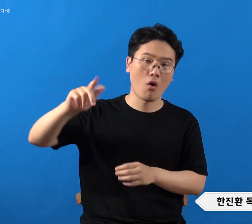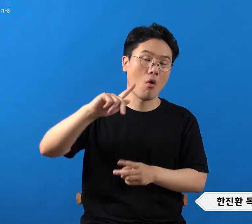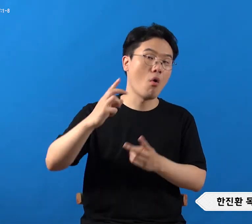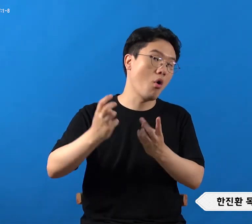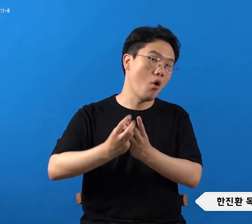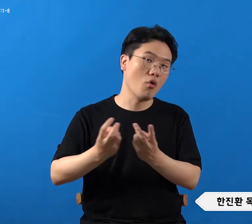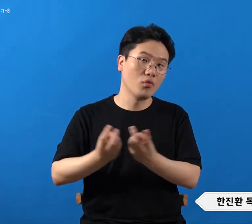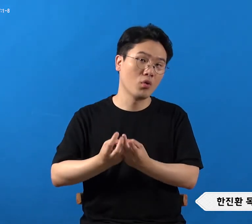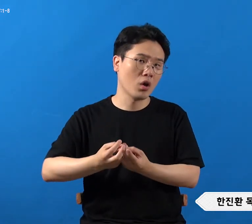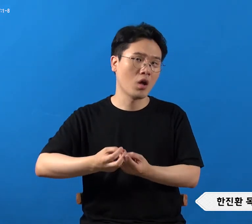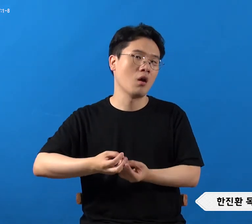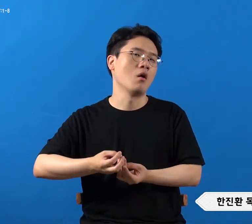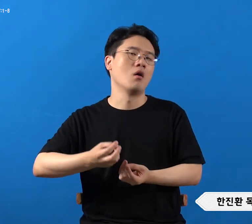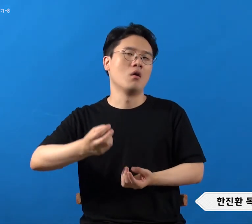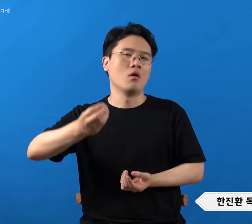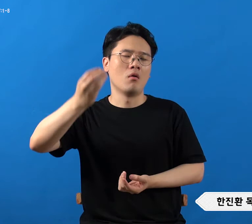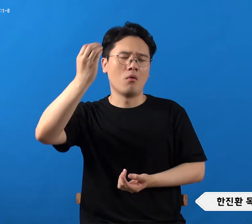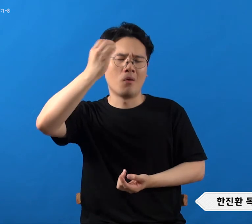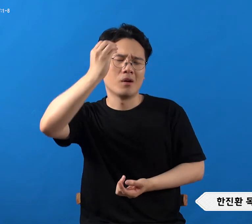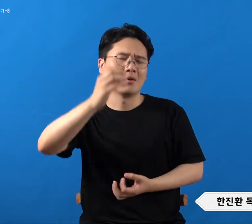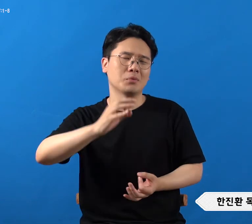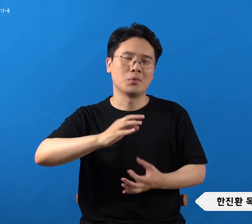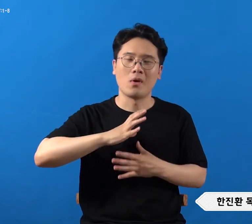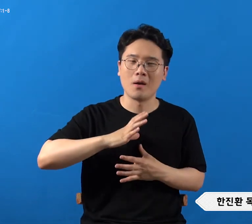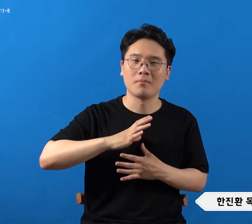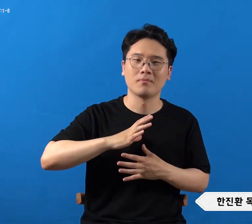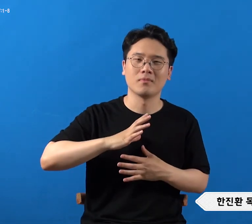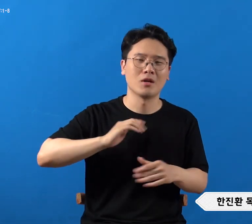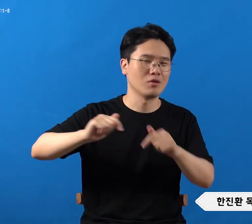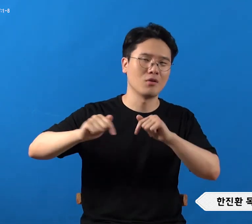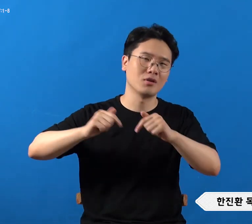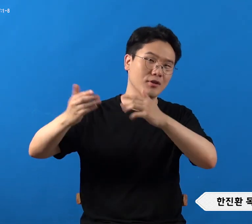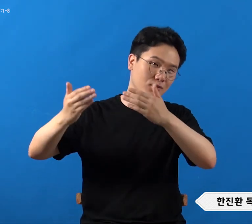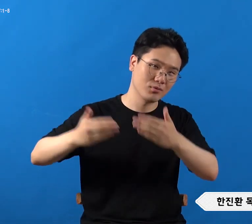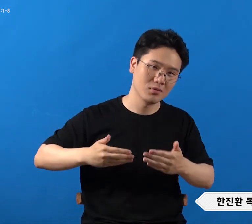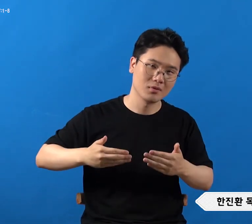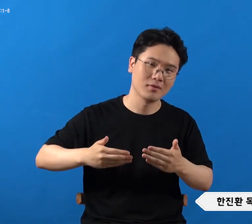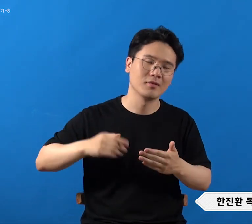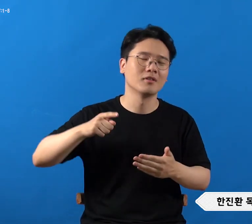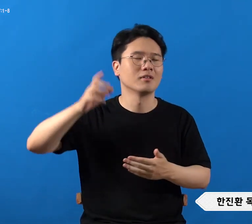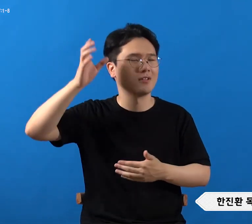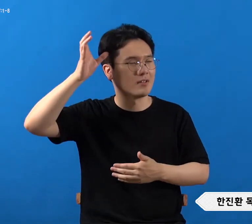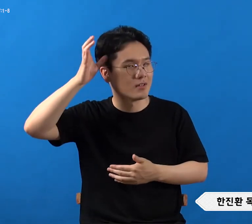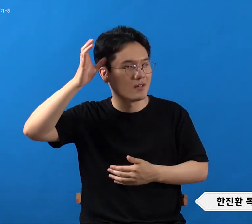막히게 놀랍게 역사하실까, 그런 기대로 충만합니다.